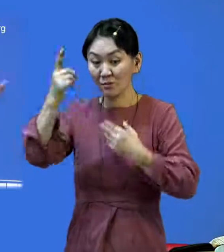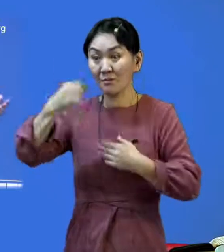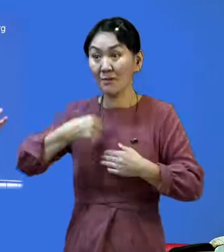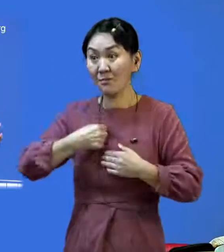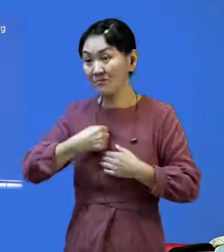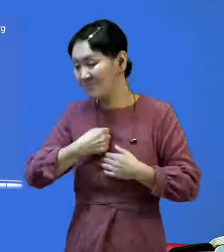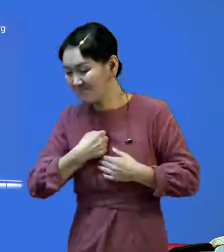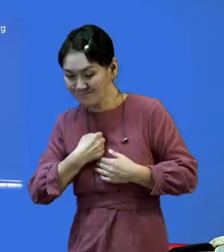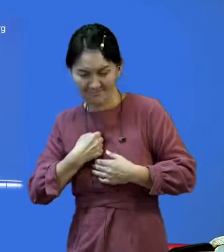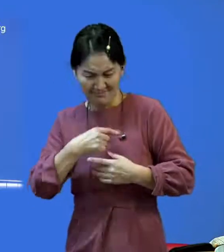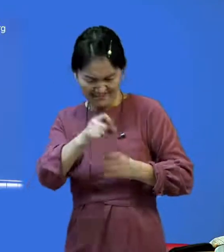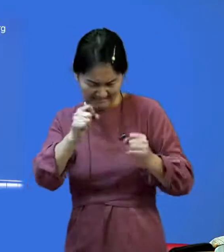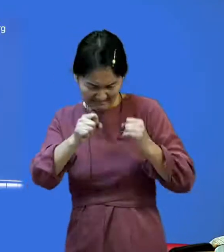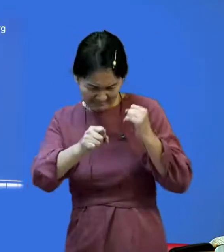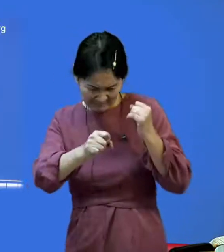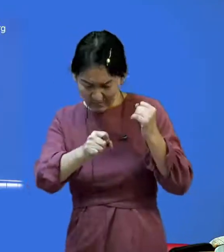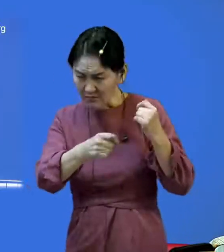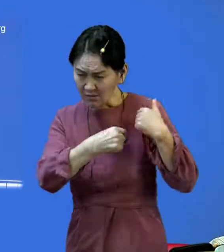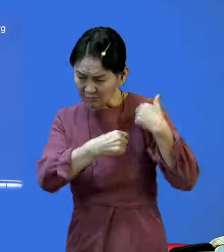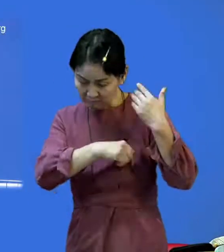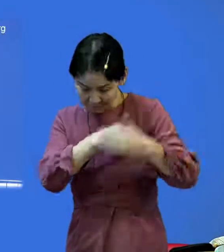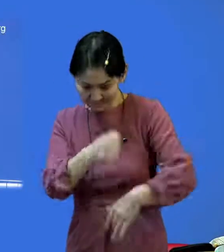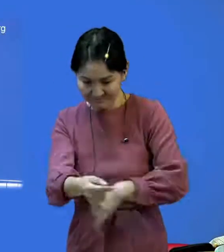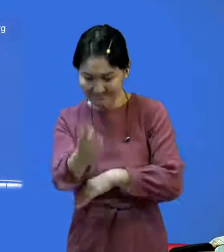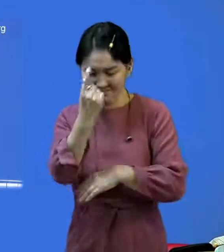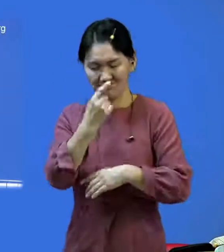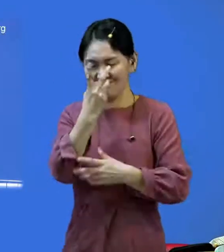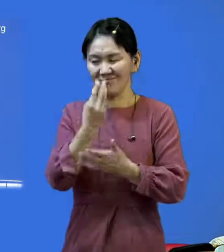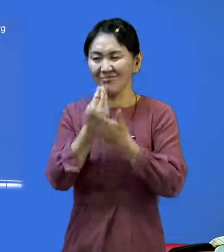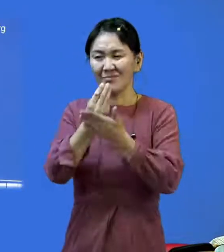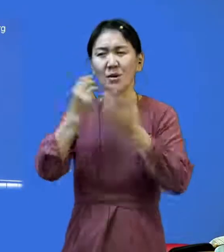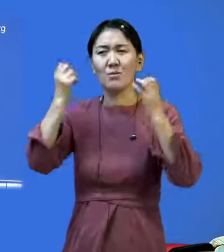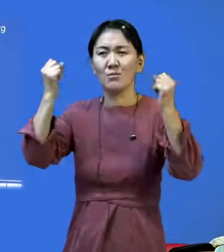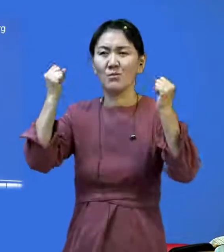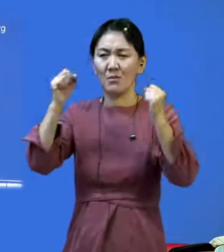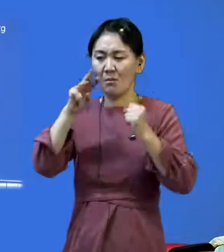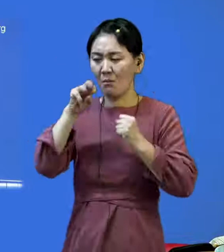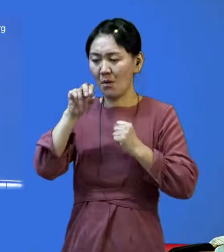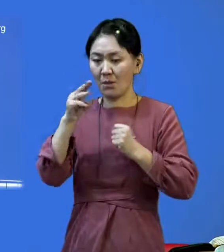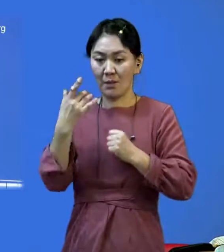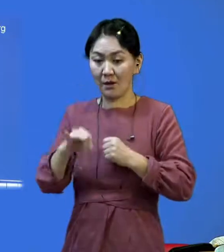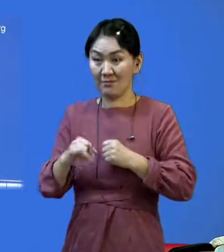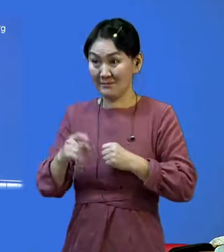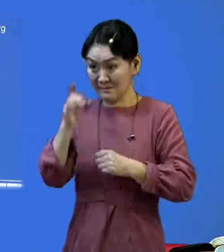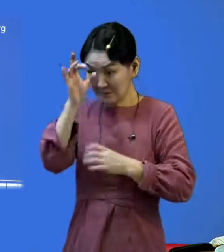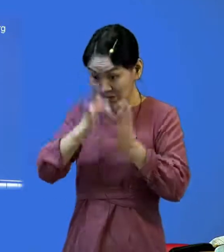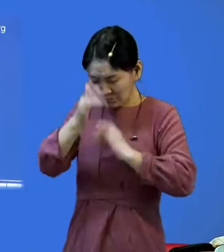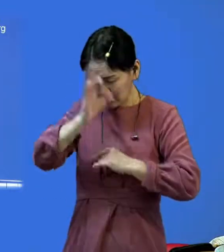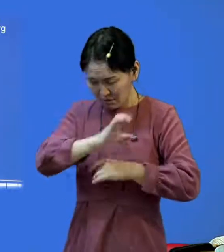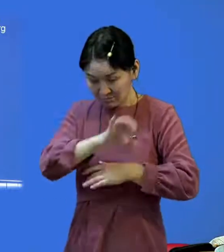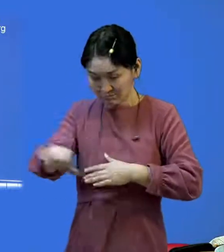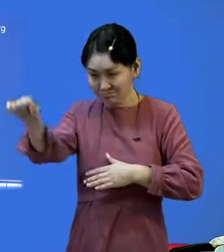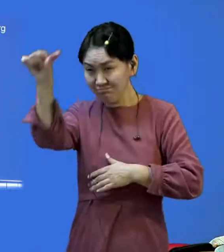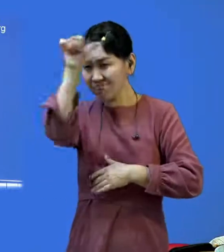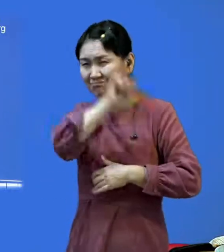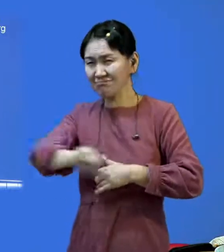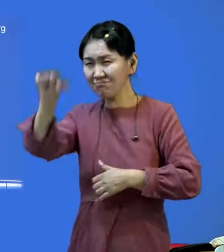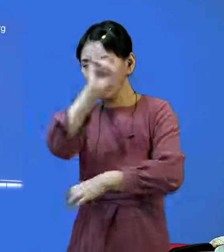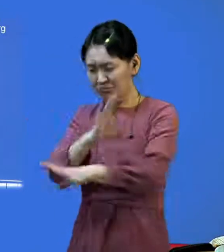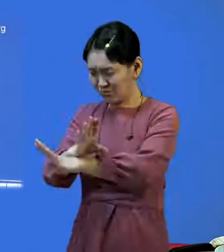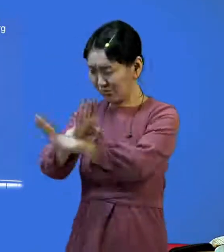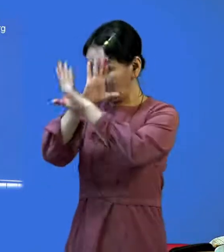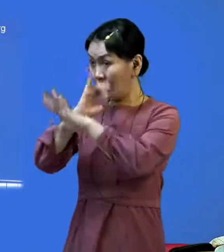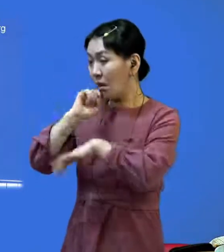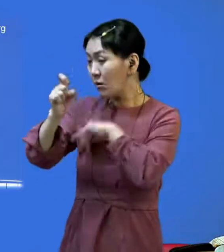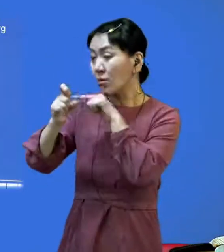тэмээ түүгэр шагнах болно гэж байна. Манддгаа гэж байна. Эзэн загалмал өрөхөх үед гүцэлдлээ гэж хэлээд өгсөн биз дээ.